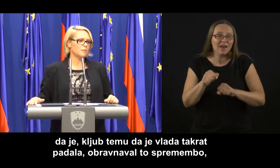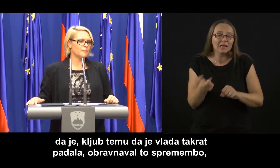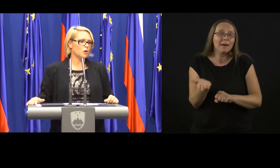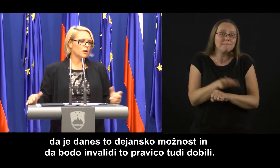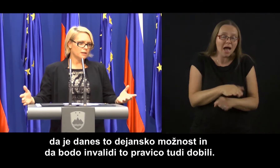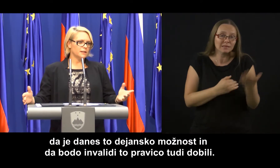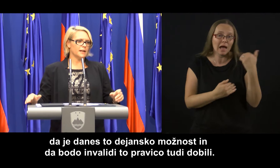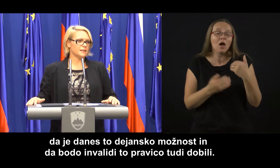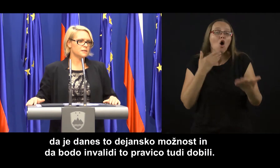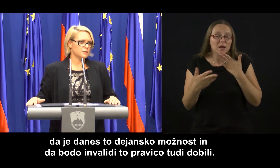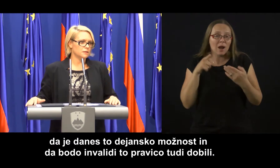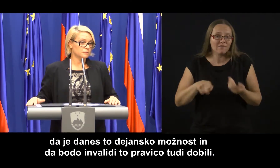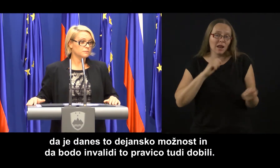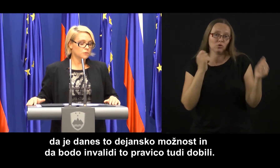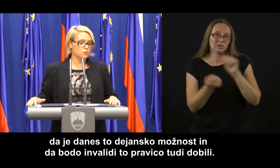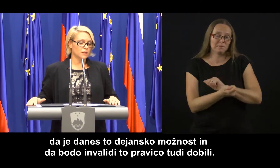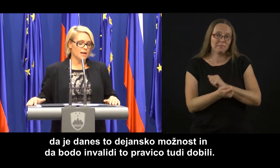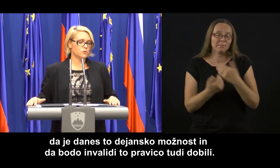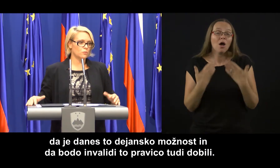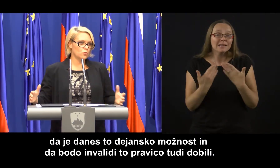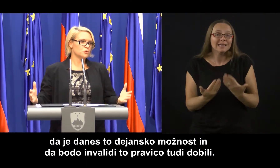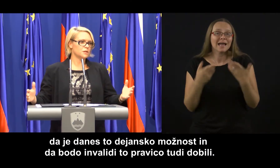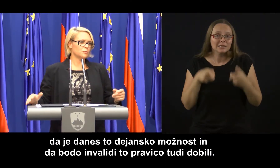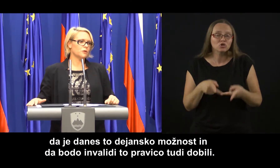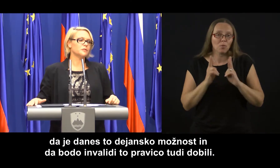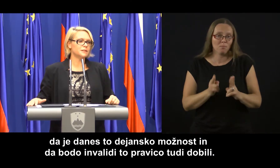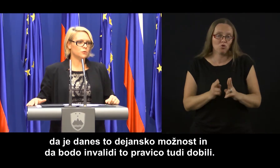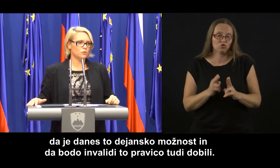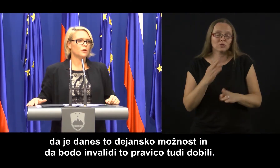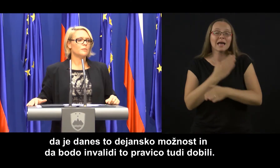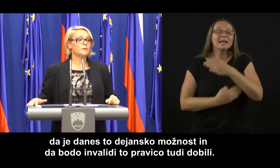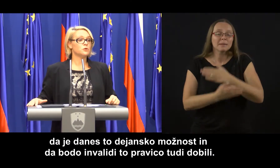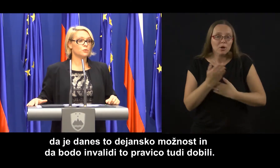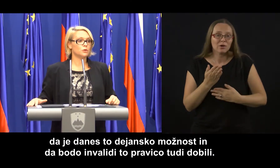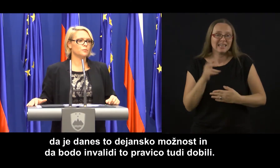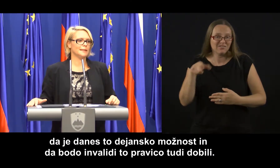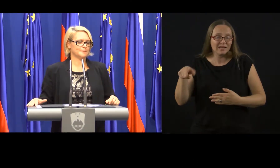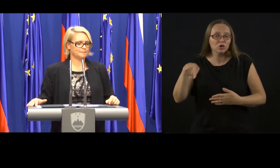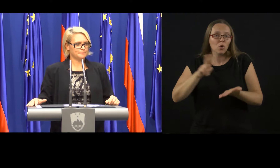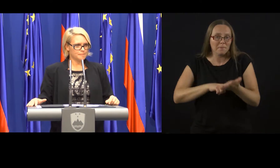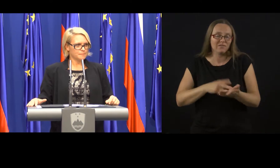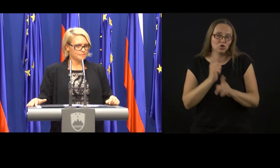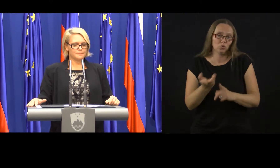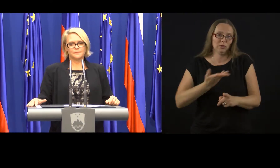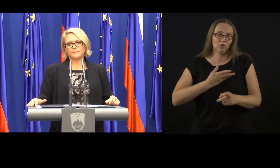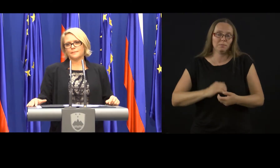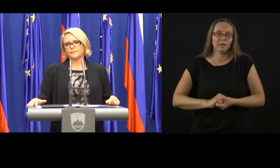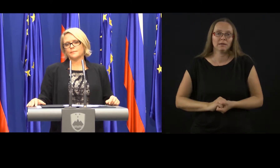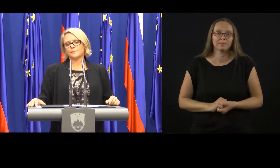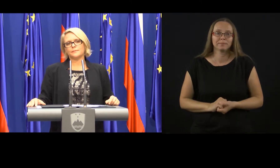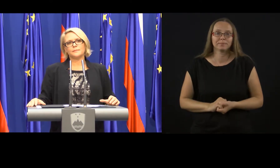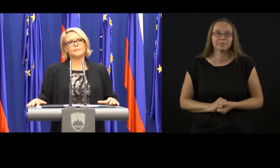to spremembo, da je danes to dejansko možnost in da bojo invalidi to pravico tudi dobili.